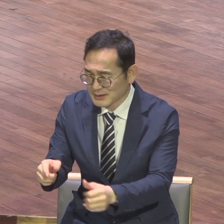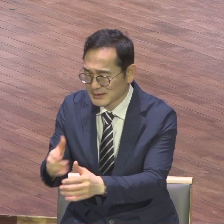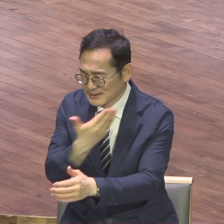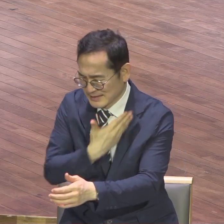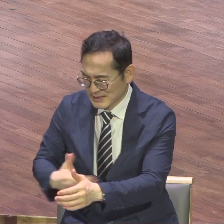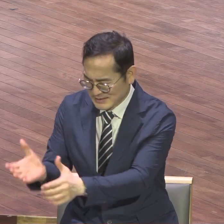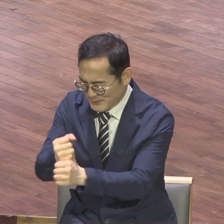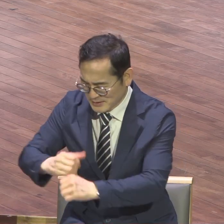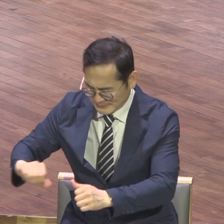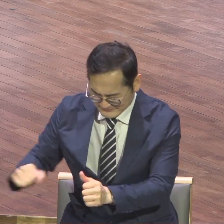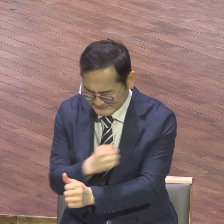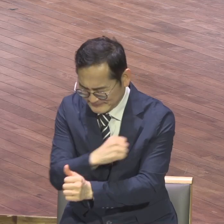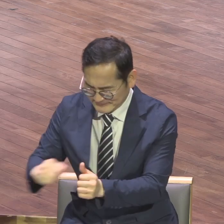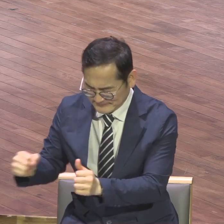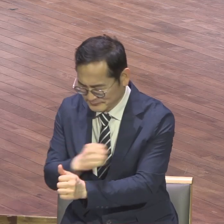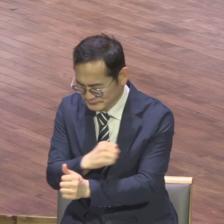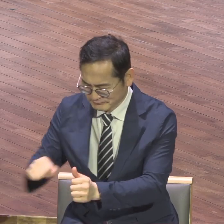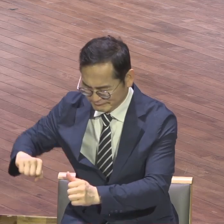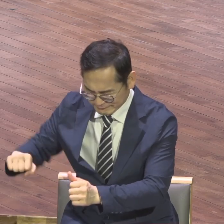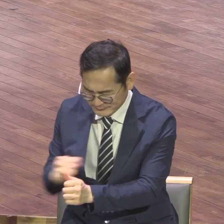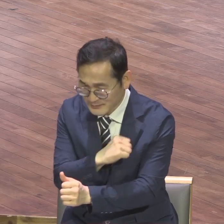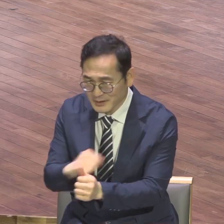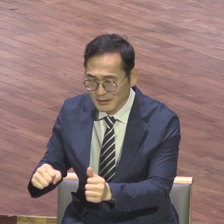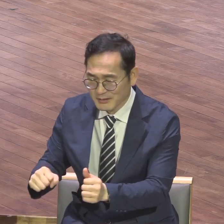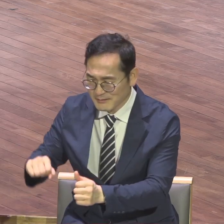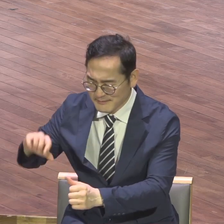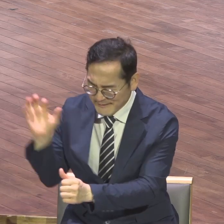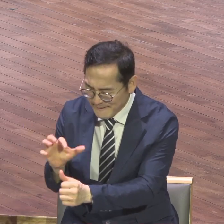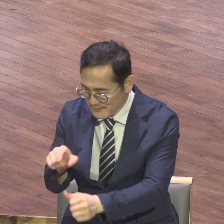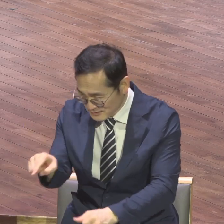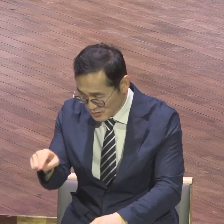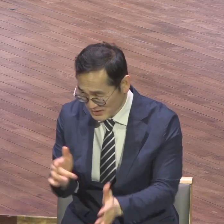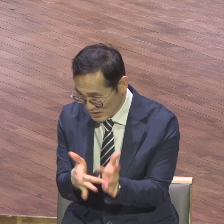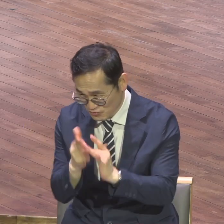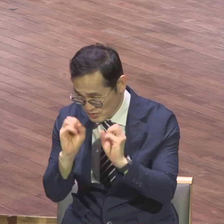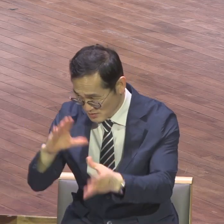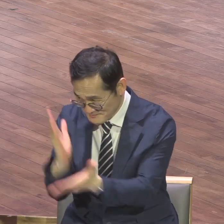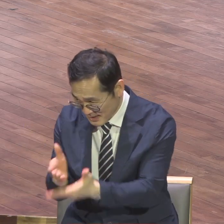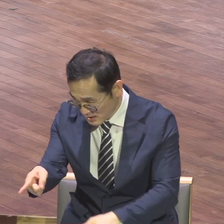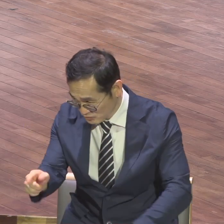가두고 때리고 다시는 예수 이름 말하지 말라고 협박을